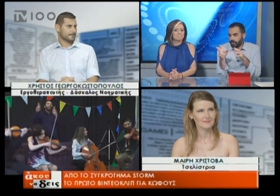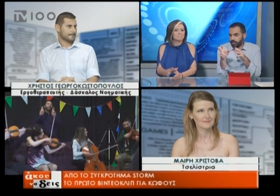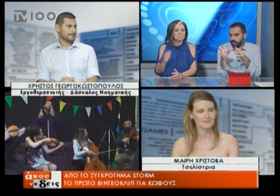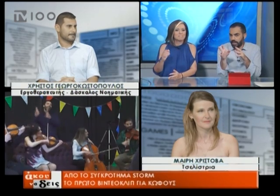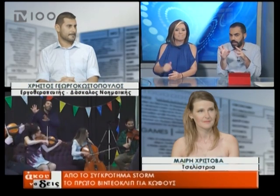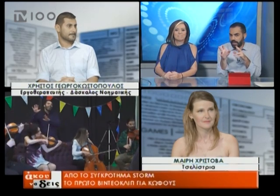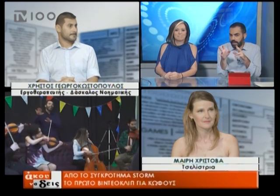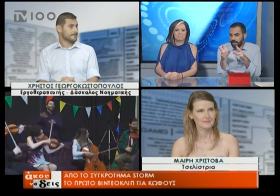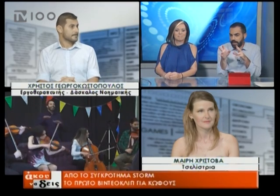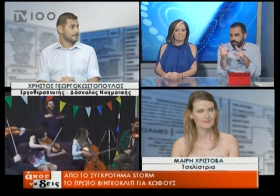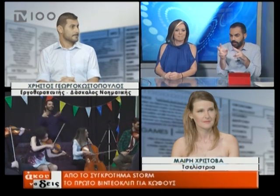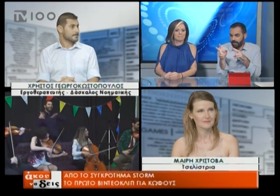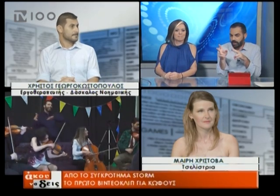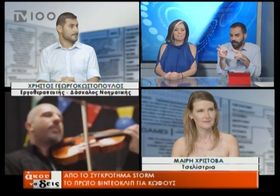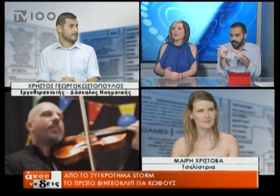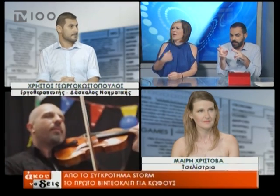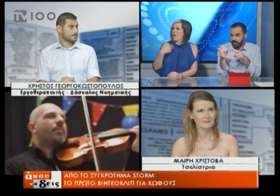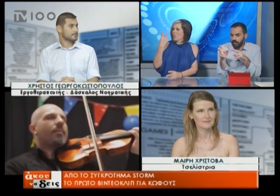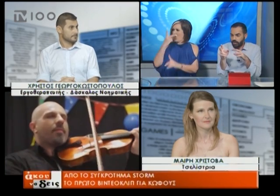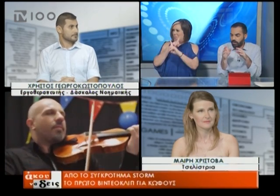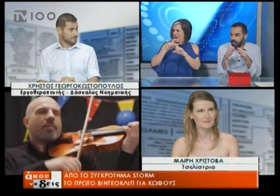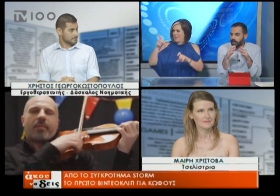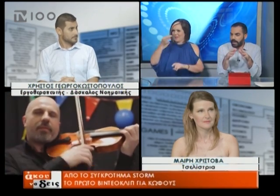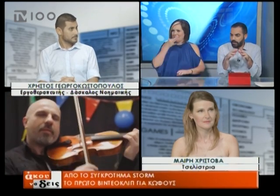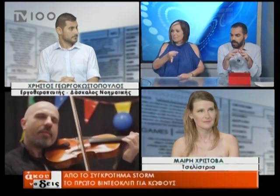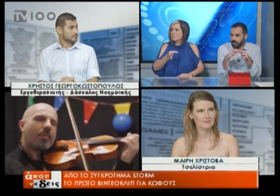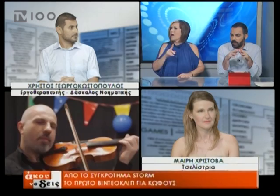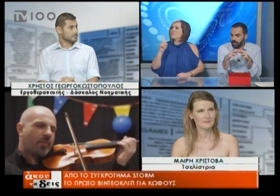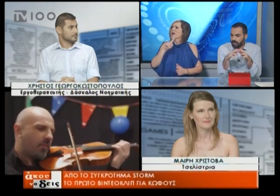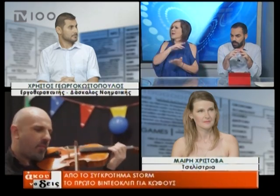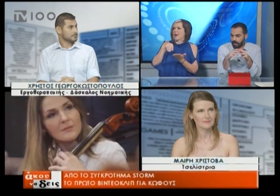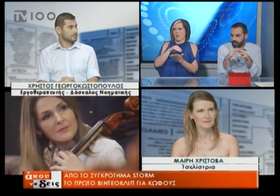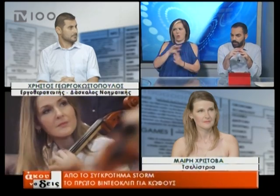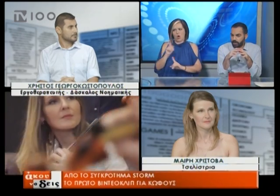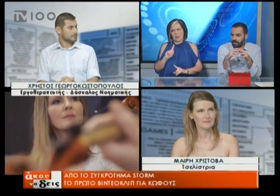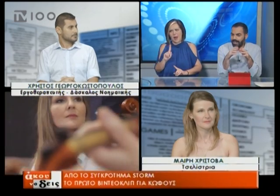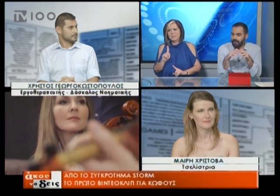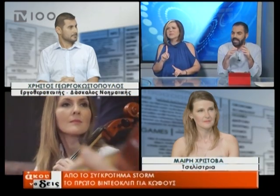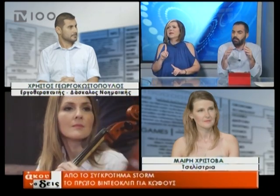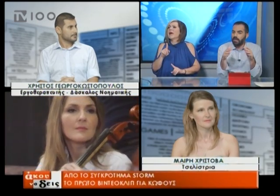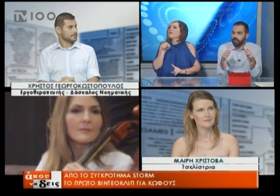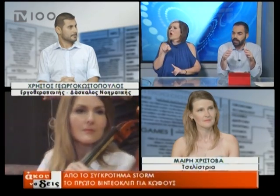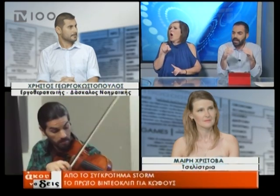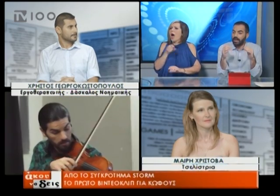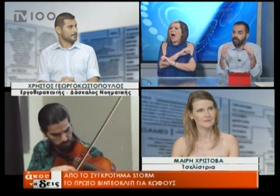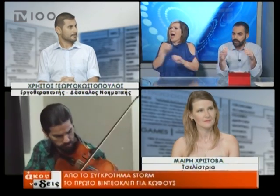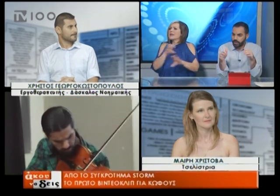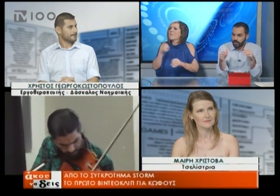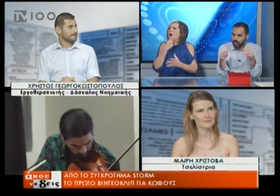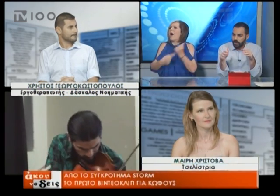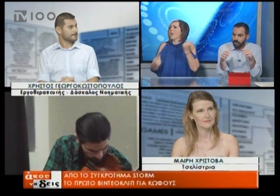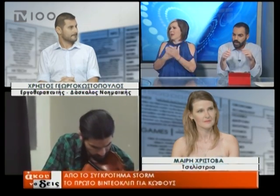πούμε πρώτον ότι δύο πράγματα τώρα έθεσε. Πρώτον, δεν είναι προκατάληψη σε κάποιες περιπτώσεις. Είναι έλλειψη ενημέρωσης και